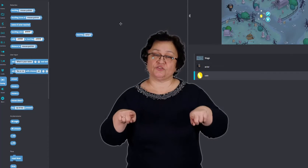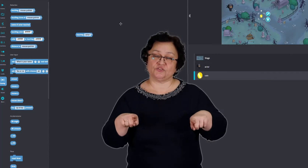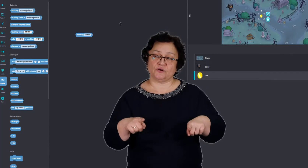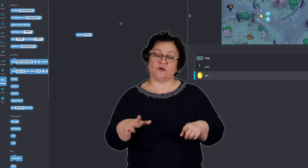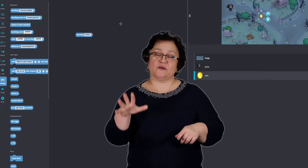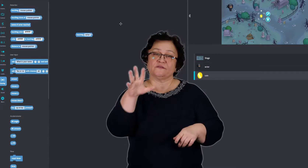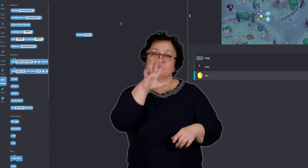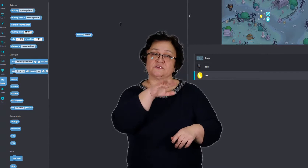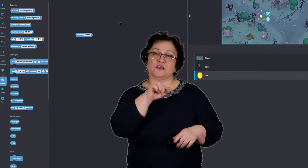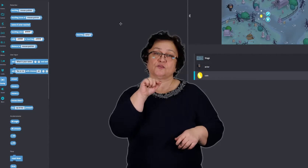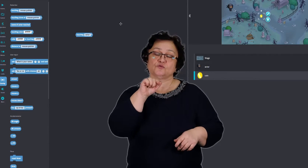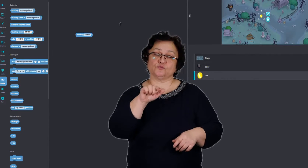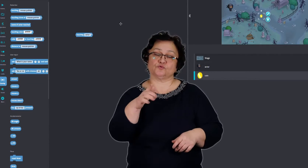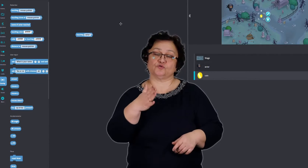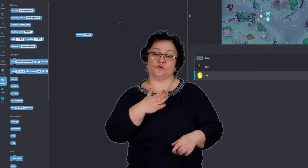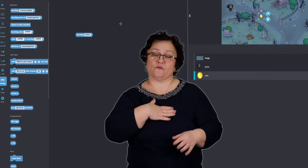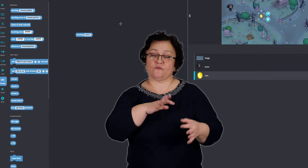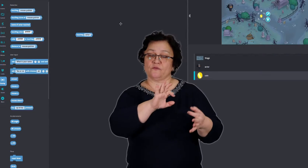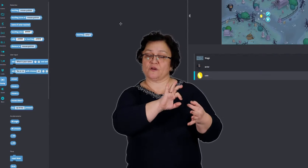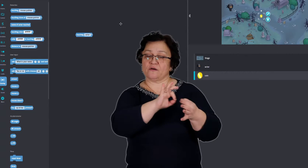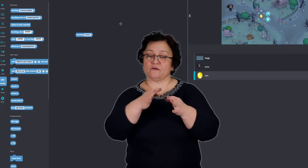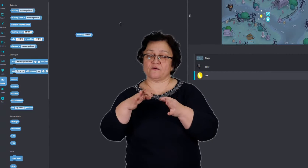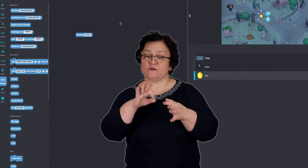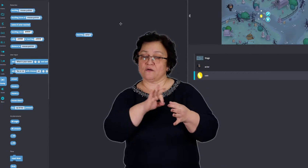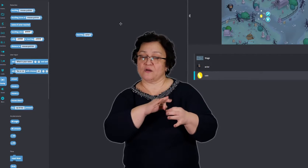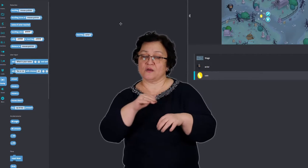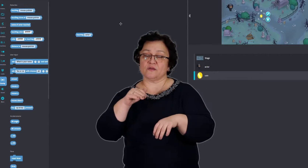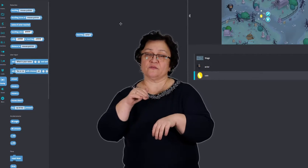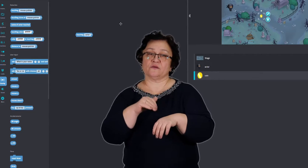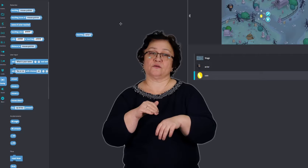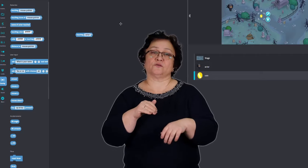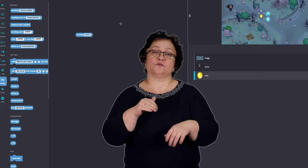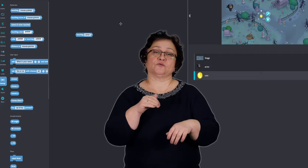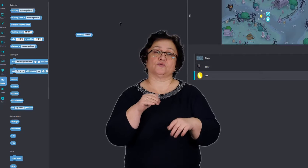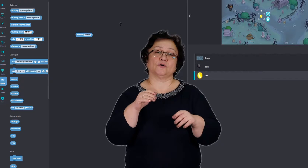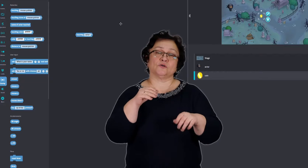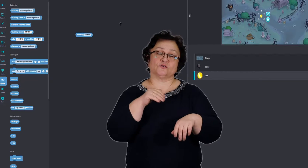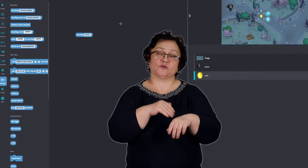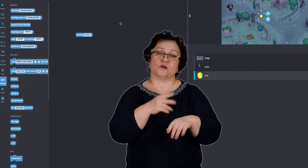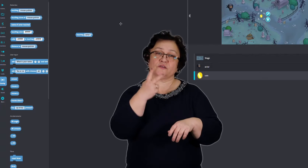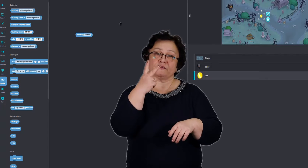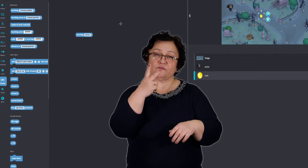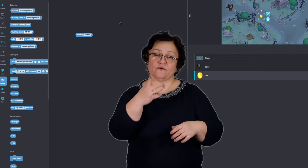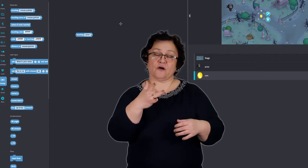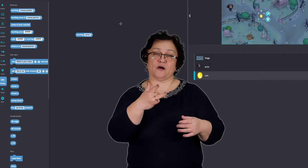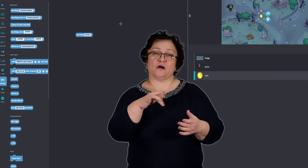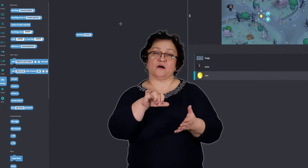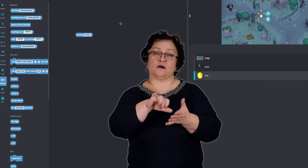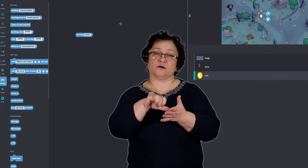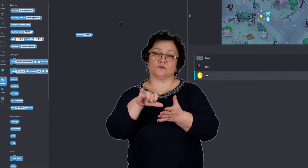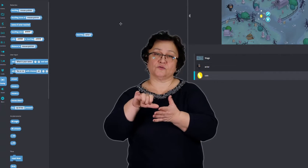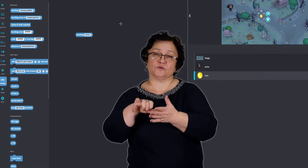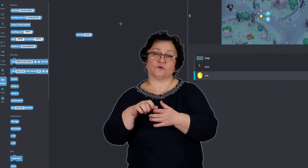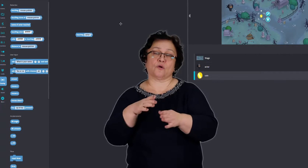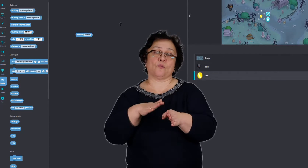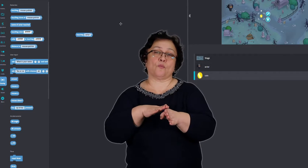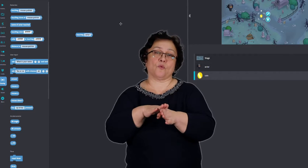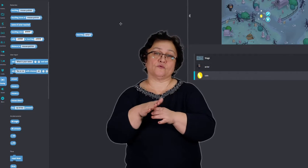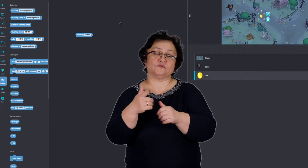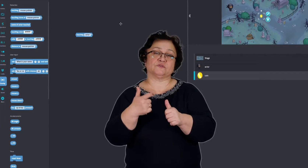що сама по собі фраза «торкається до актора» не має значення. Повністю це буде звучати.